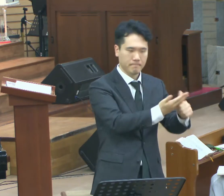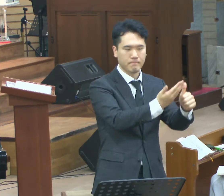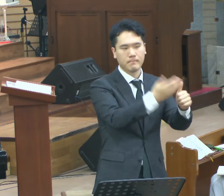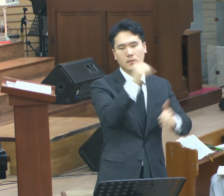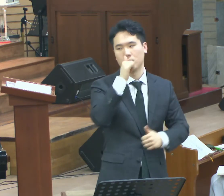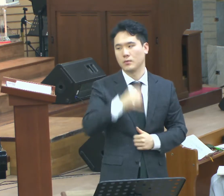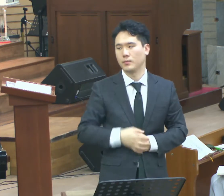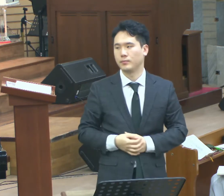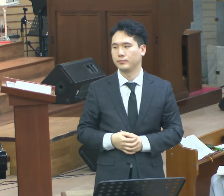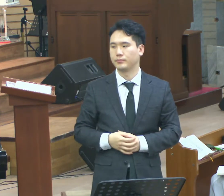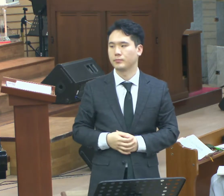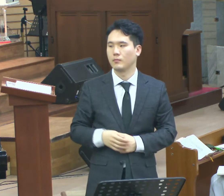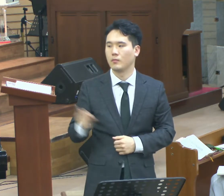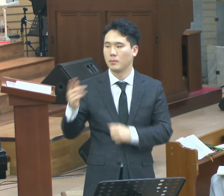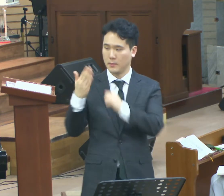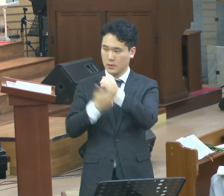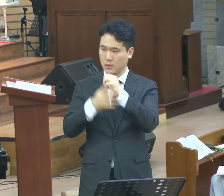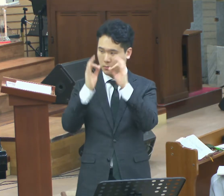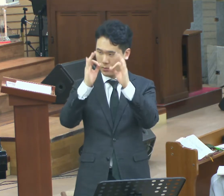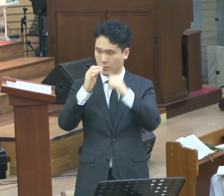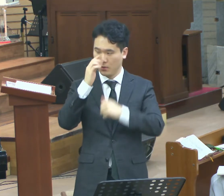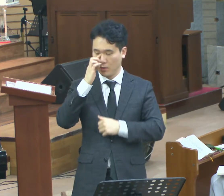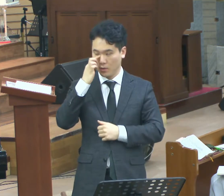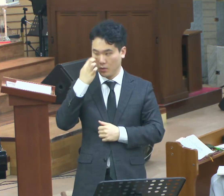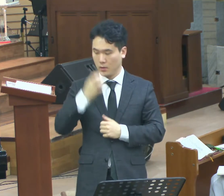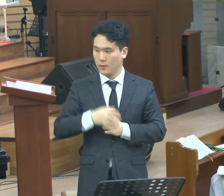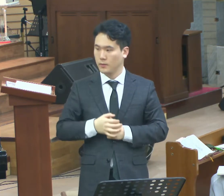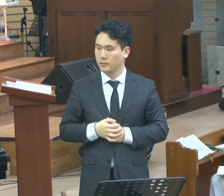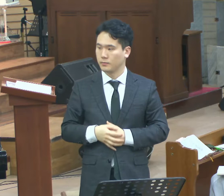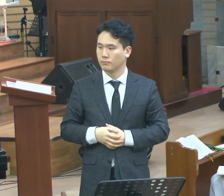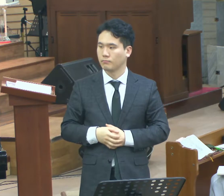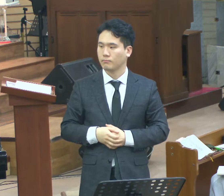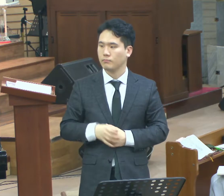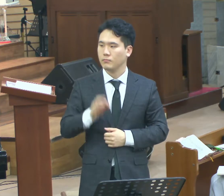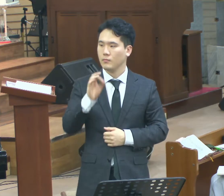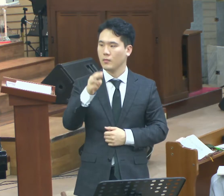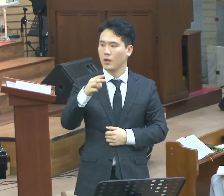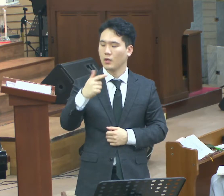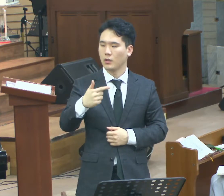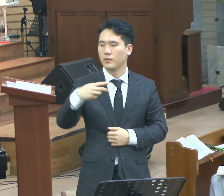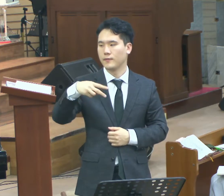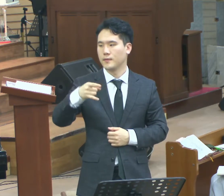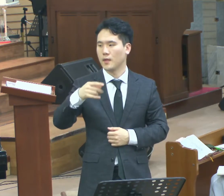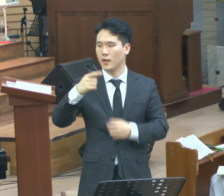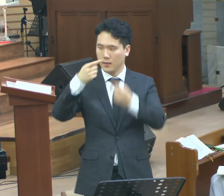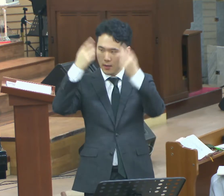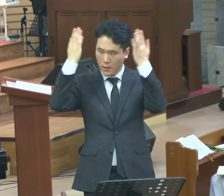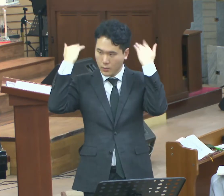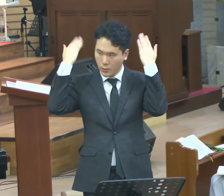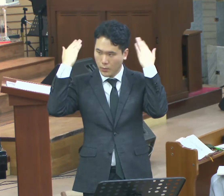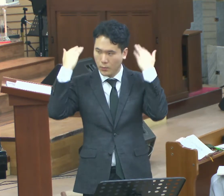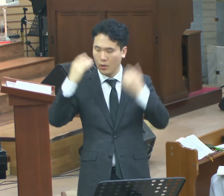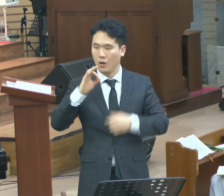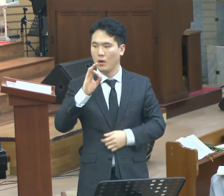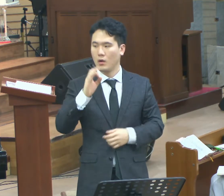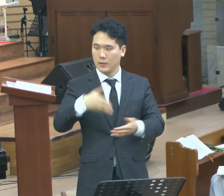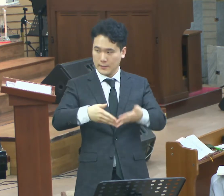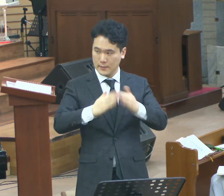앞에 사진을 보시면 연세대학 전신 연희전문학교를 위해서 헌신했던 언더우드